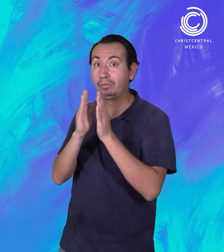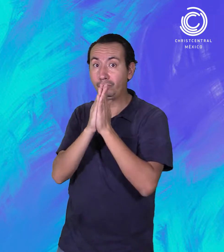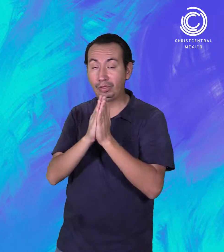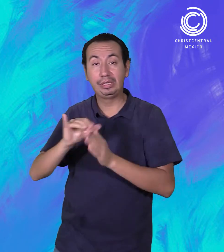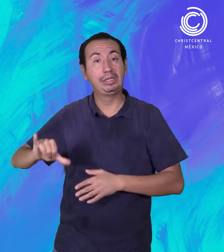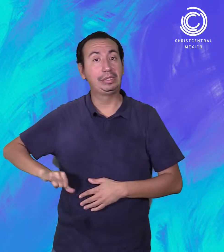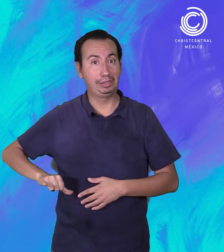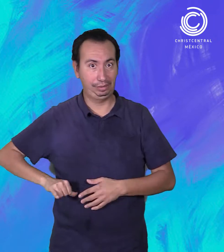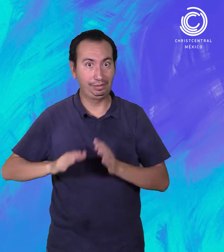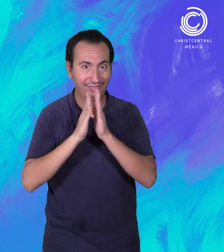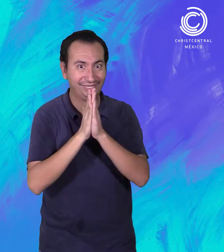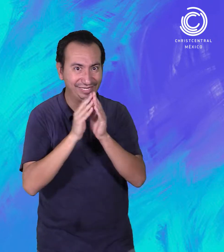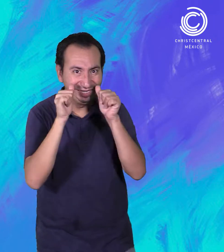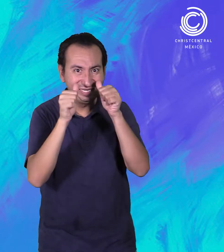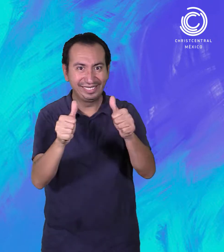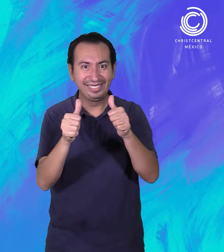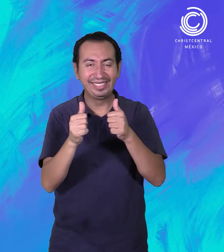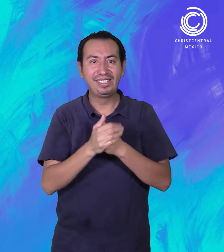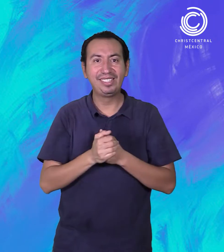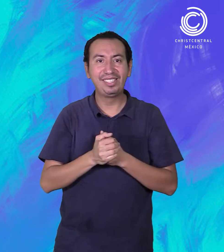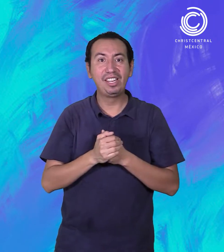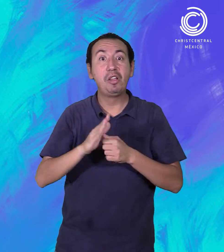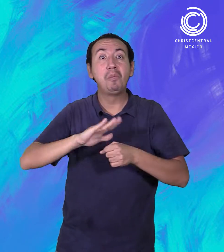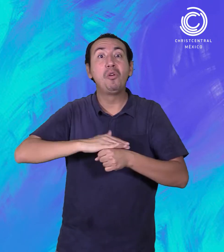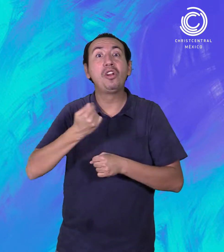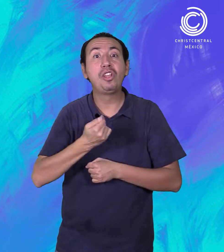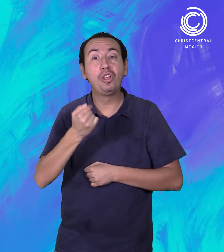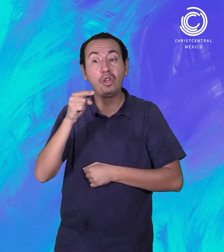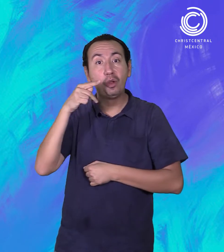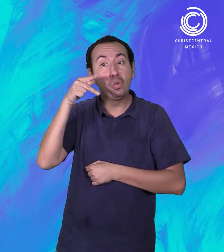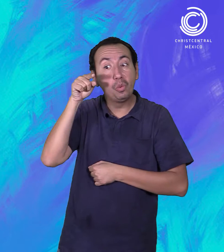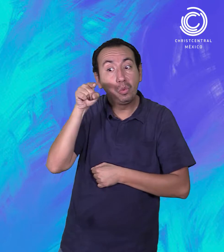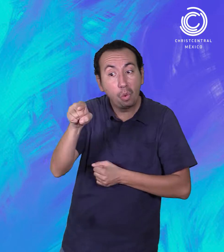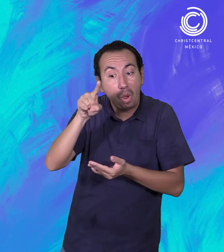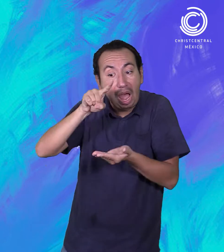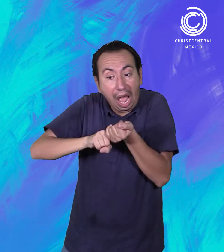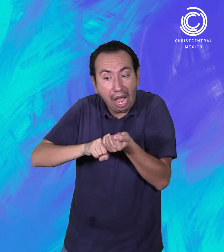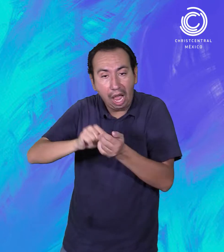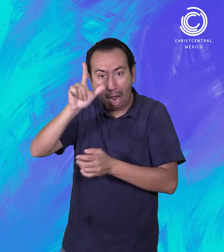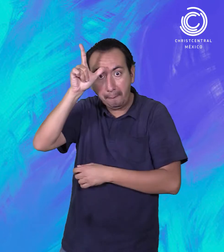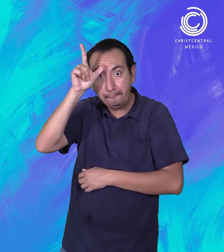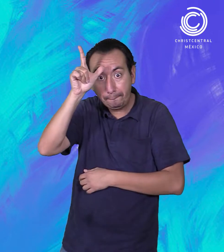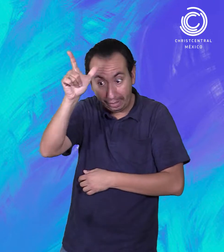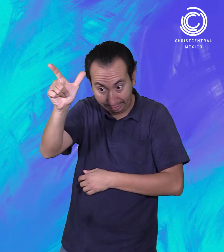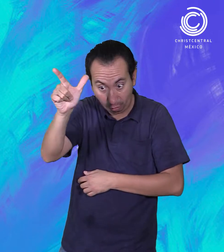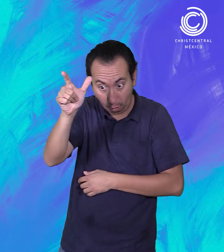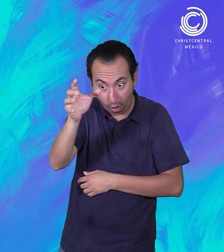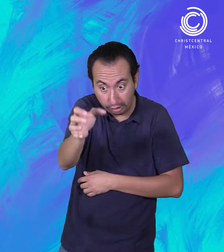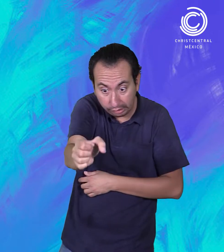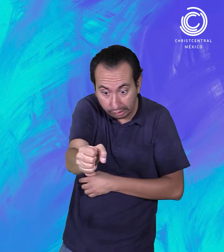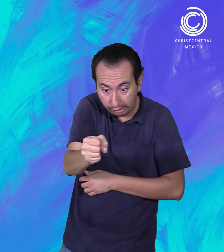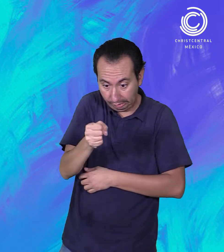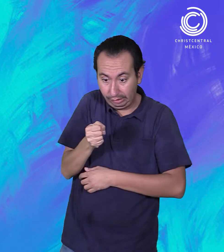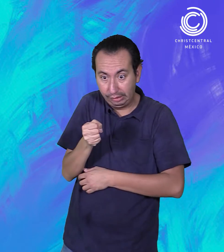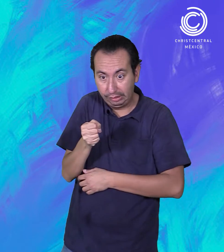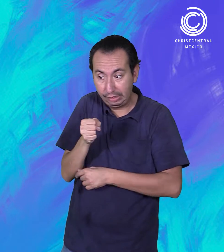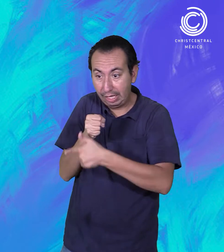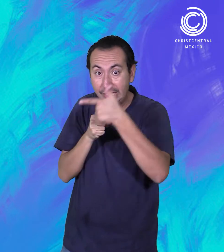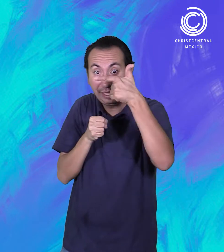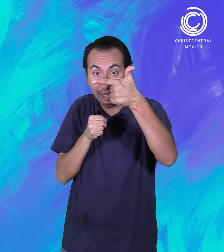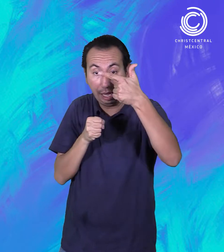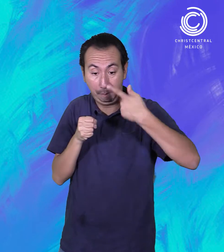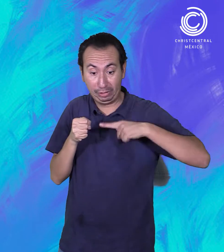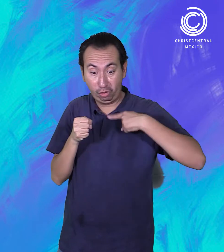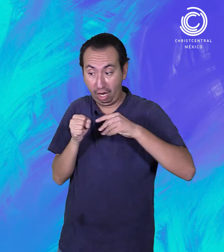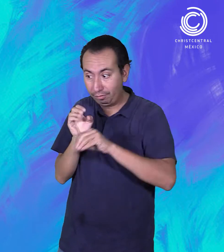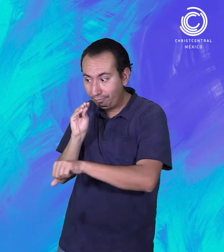lo interesante, escuchen por favor, dice, porque yo tomaré del espíritu que hay en ti para depositarlo también